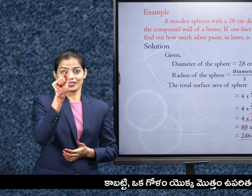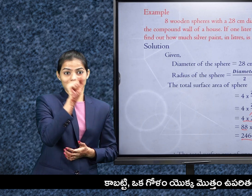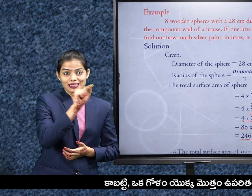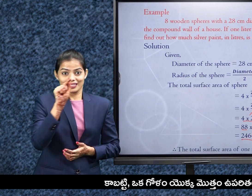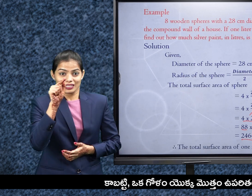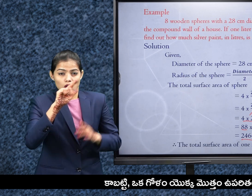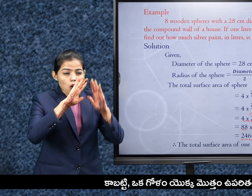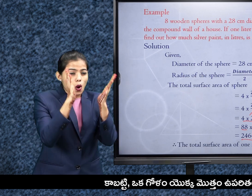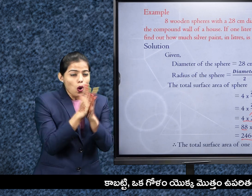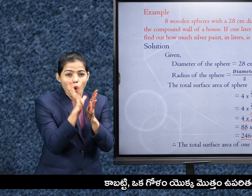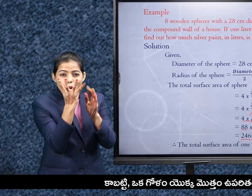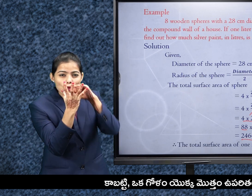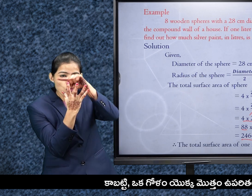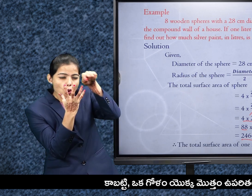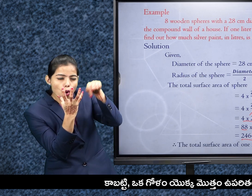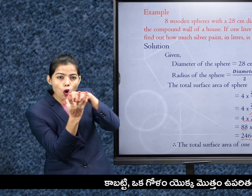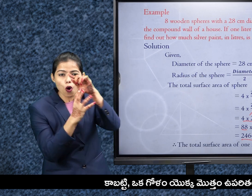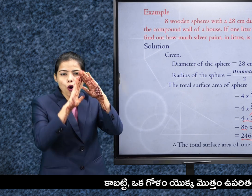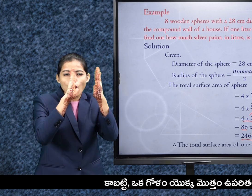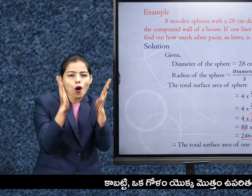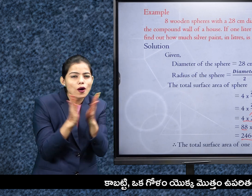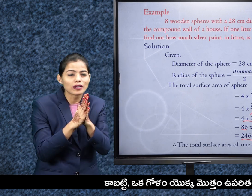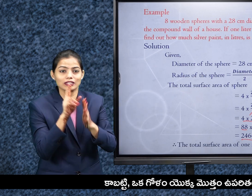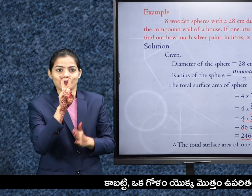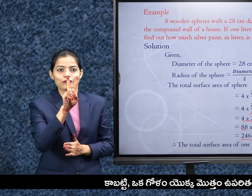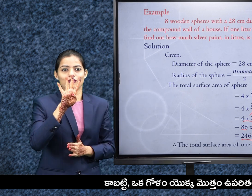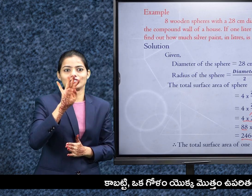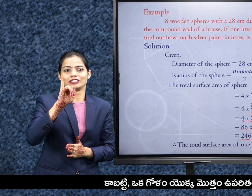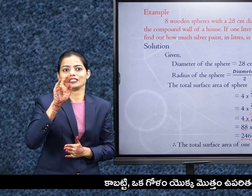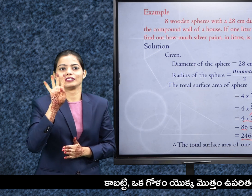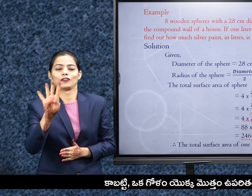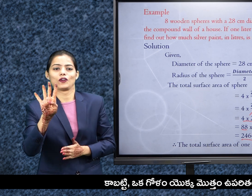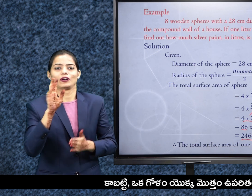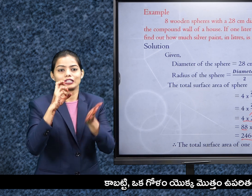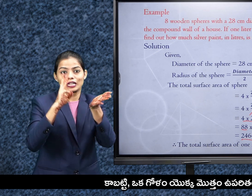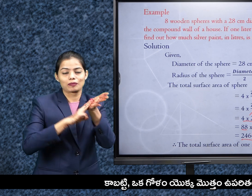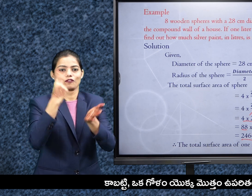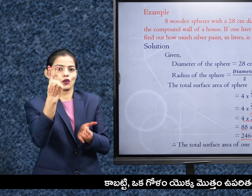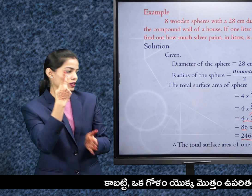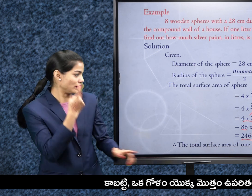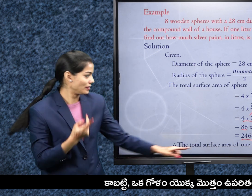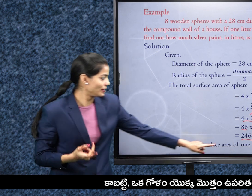కాబట్టి ఒక గోళం యొక్క మొత్తం ఉపరితల వైశాల్యం 2464 సెంటీమీటర్స్.